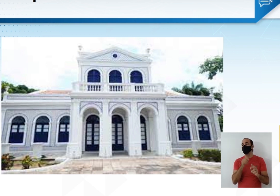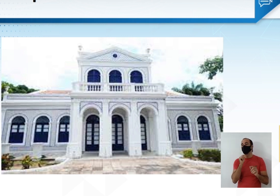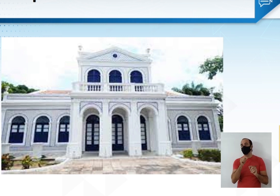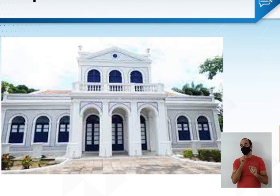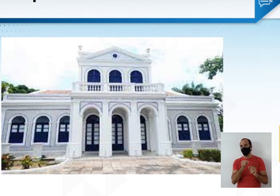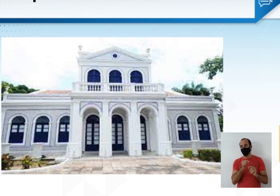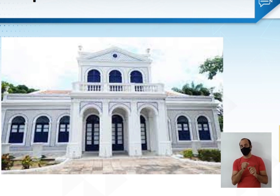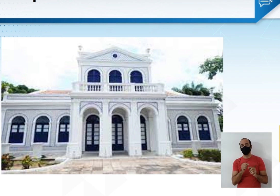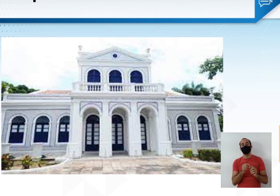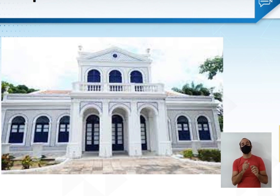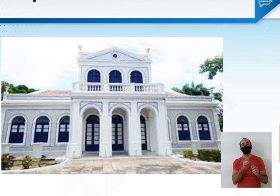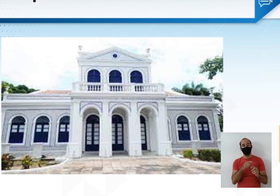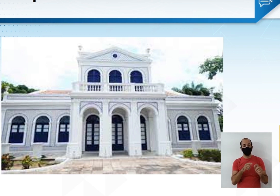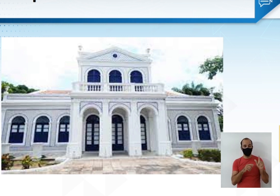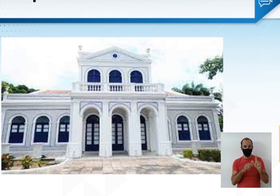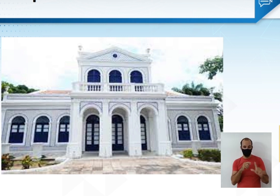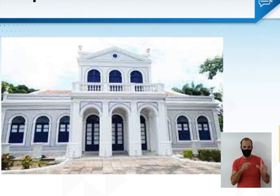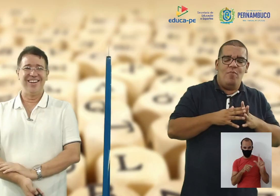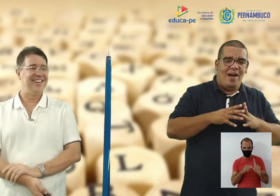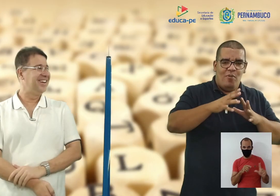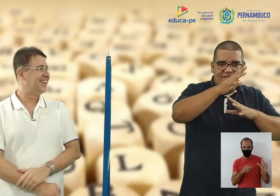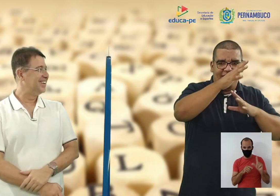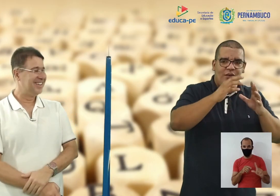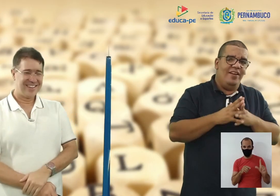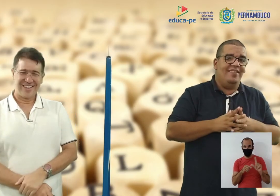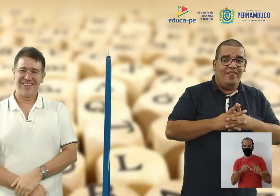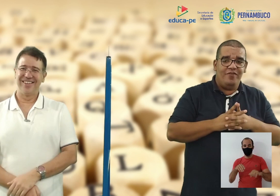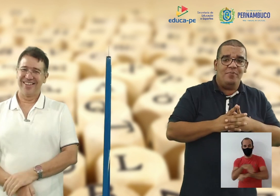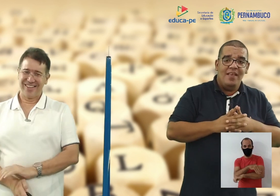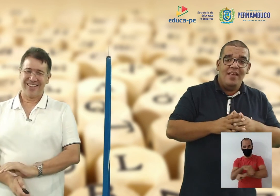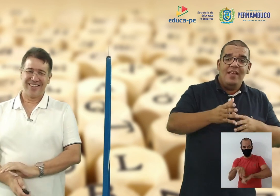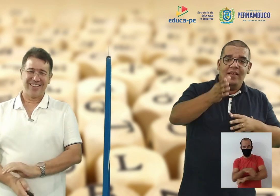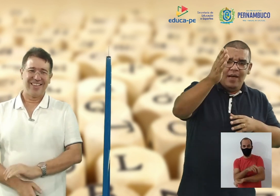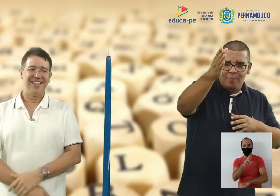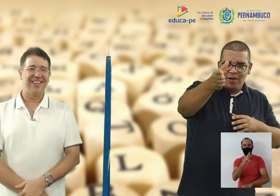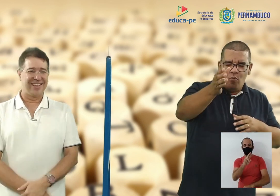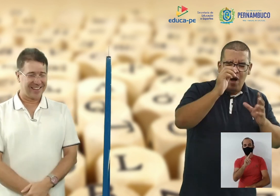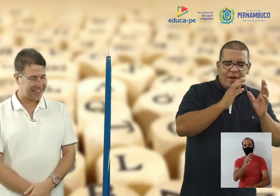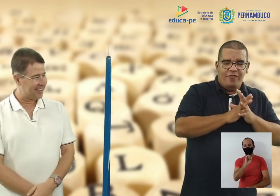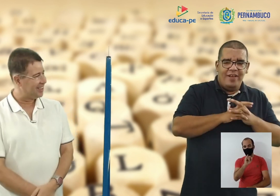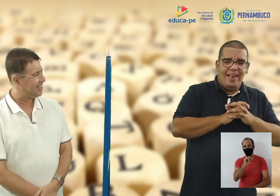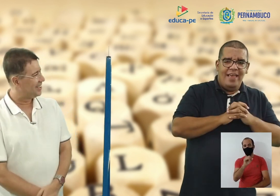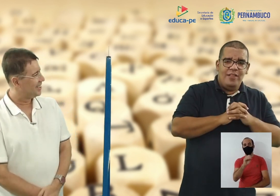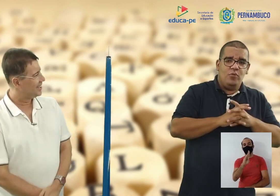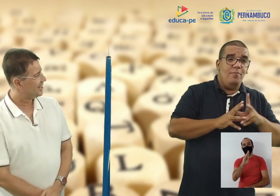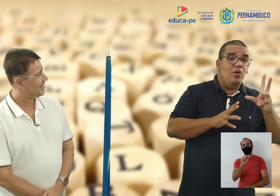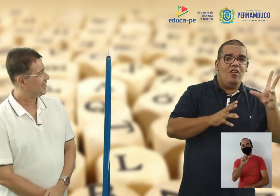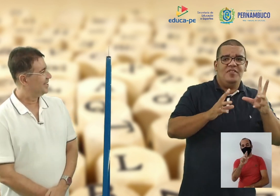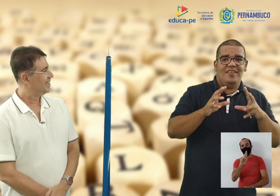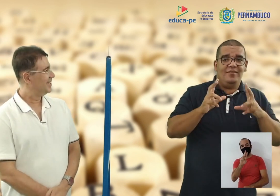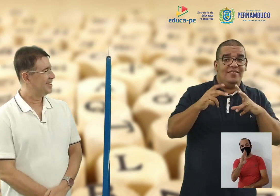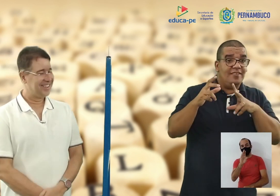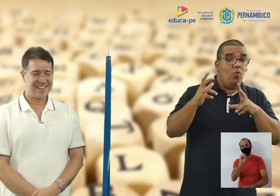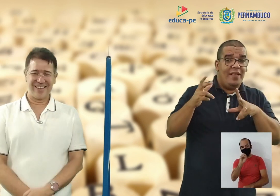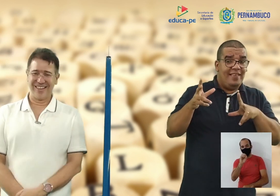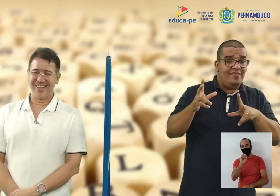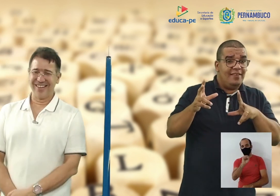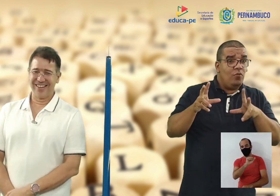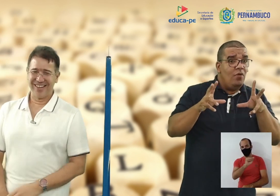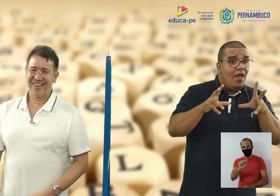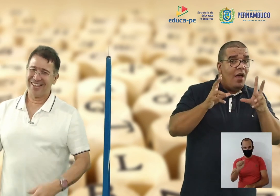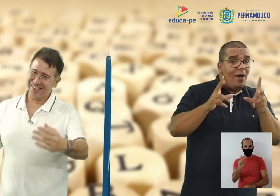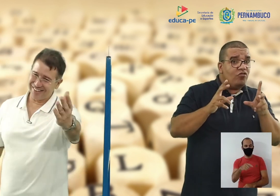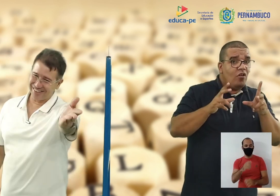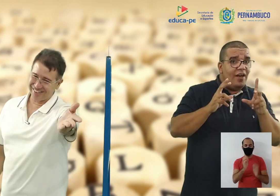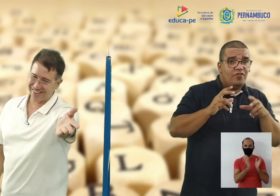Academia Pernambucana de Letras, que fica aqui na Avenida Rui Barbosa, aqui no Recife, para o qual ele foi eleito em